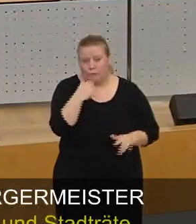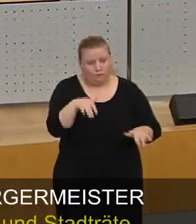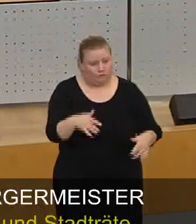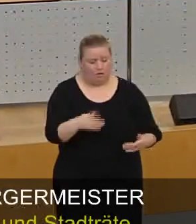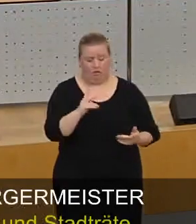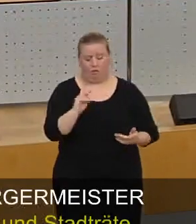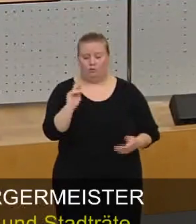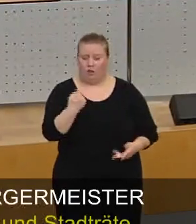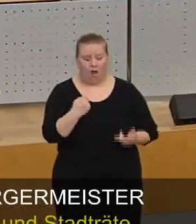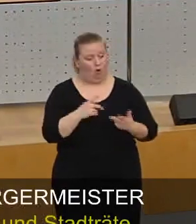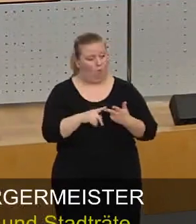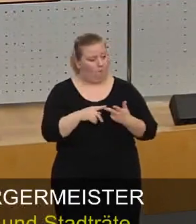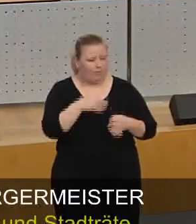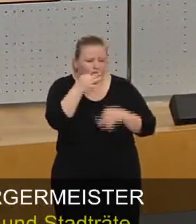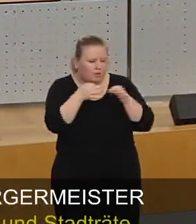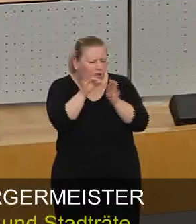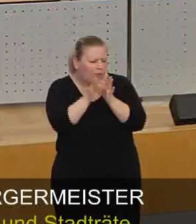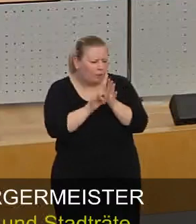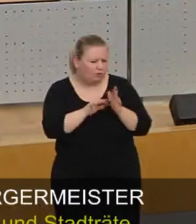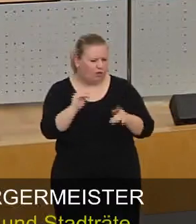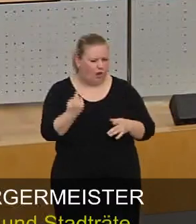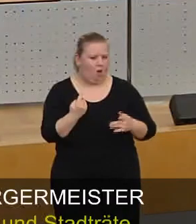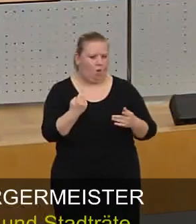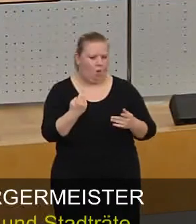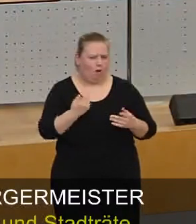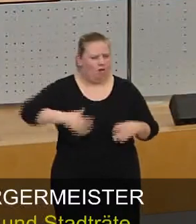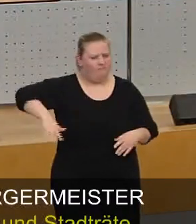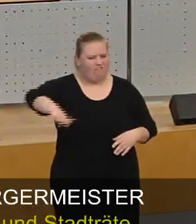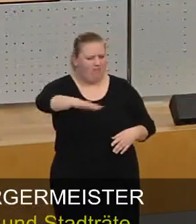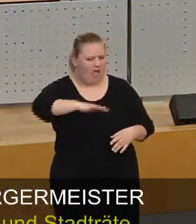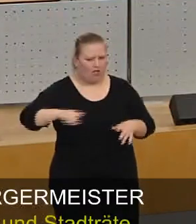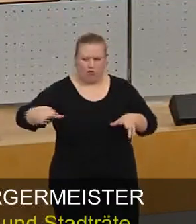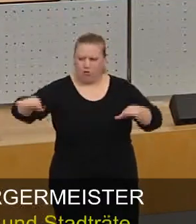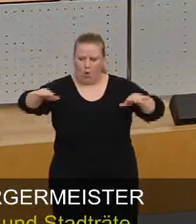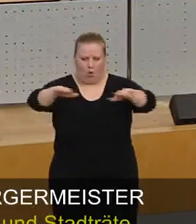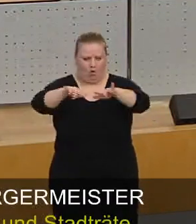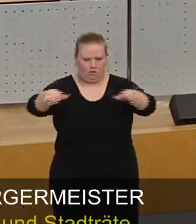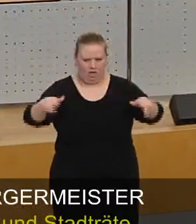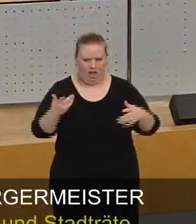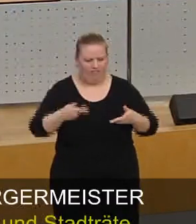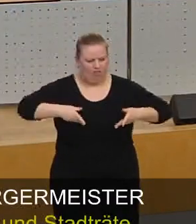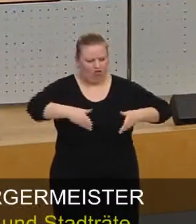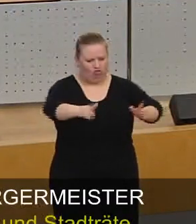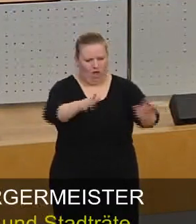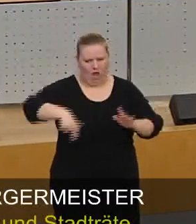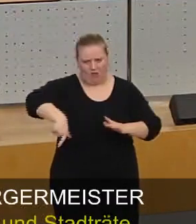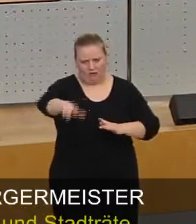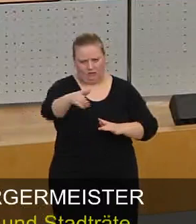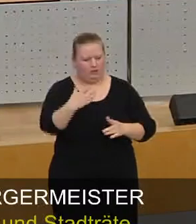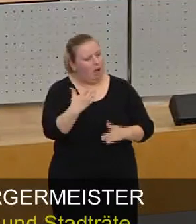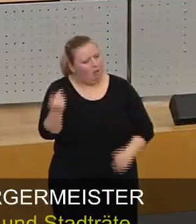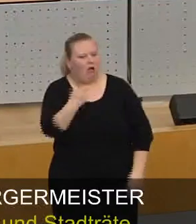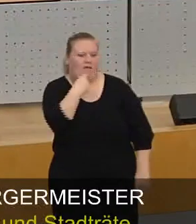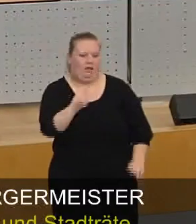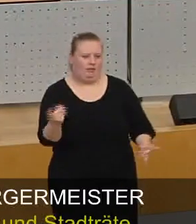auch von bestimmten Punkten aus die Flächen, die er noch sonst anzuleitern hat, die entlang der Straßenkante sind, anleitern. Er möchte es